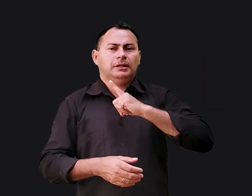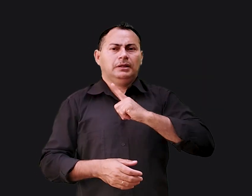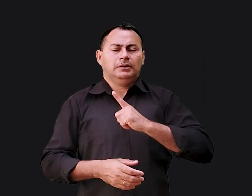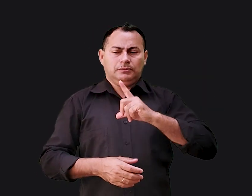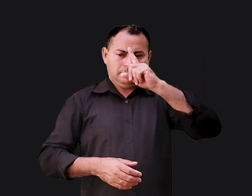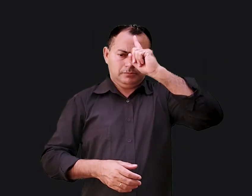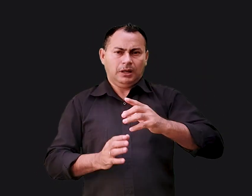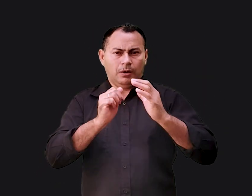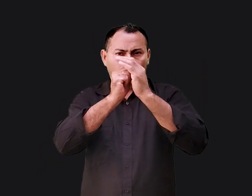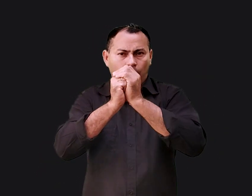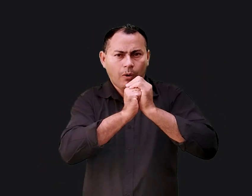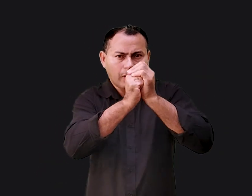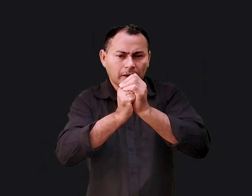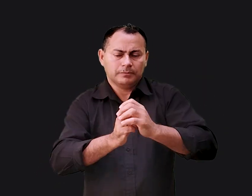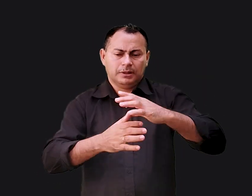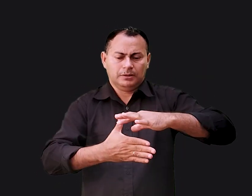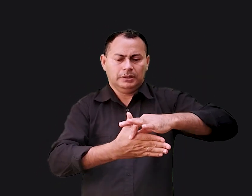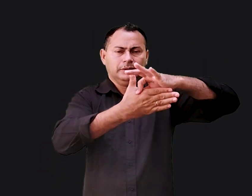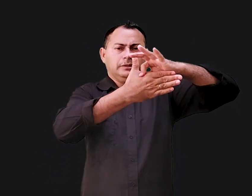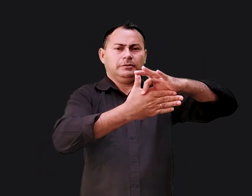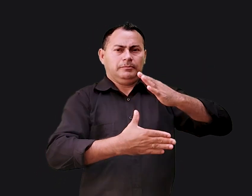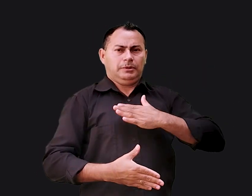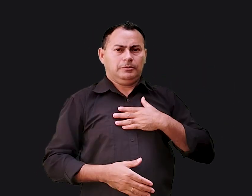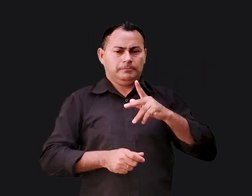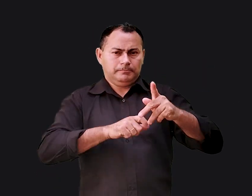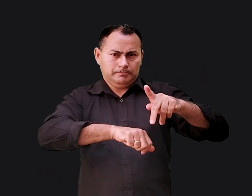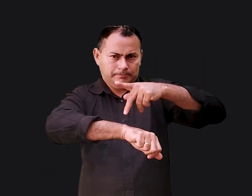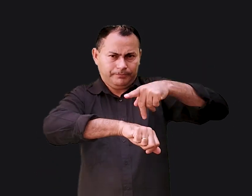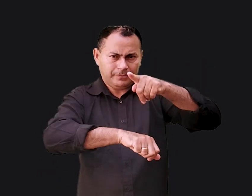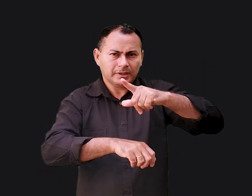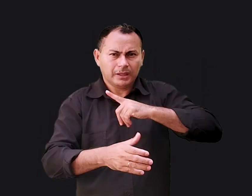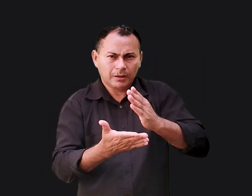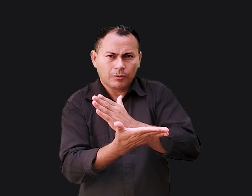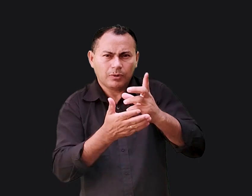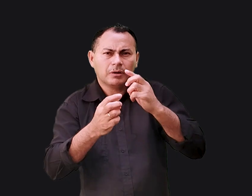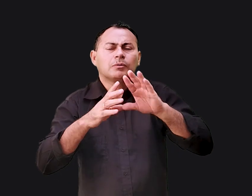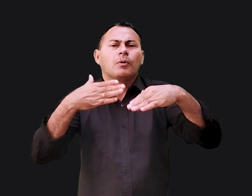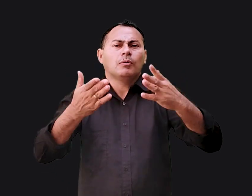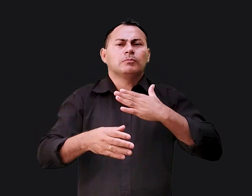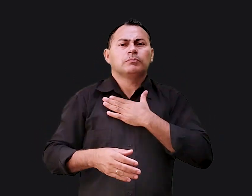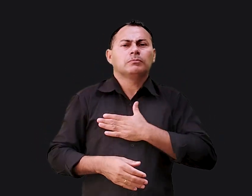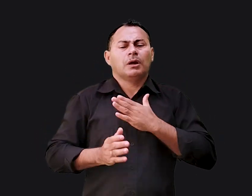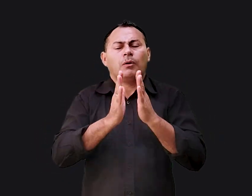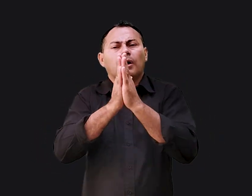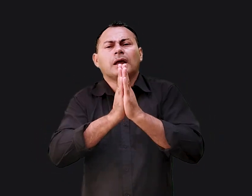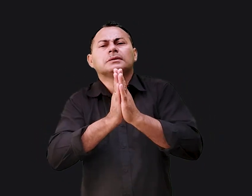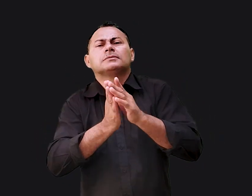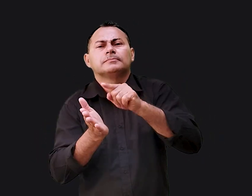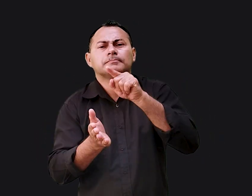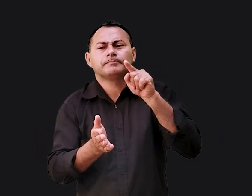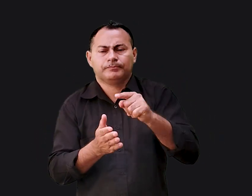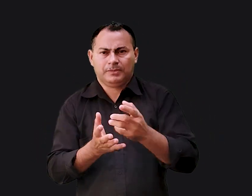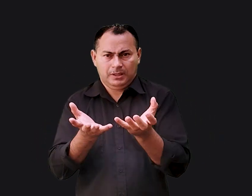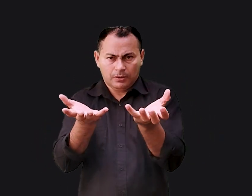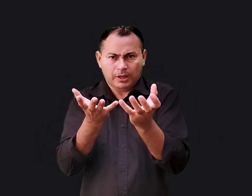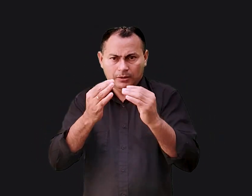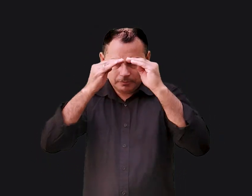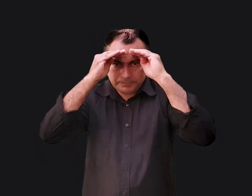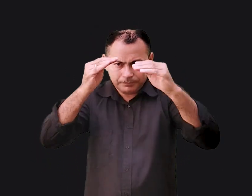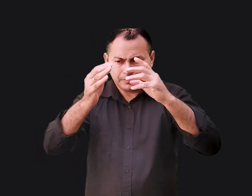tenho ordens de orar pelos líderes do meu país. Você tem alguma coisa pela qual gostaria que eu orasse? Eu quero obedecer